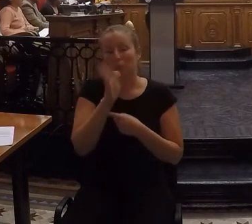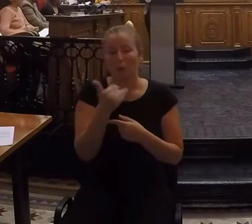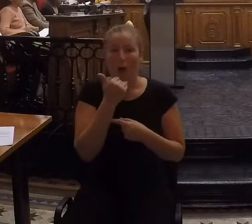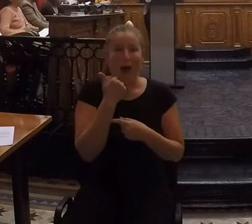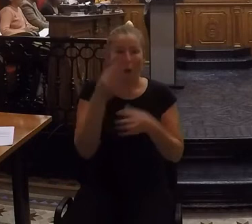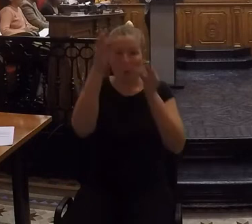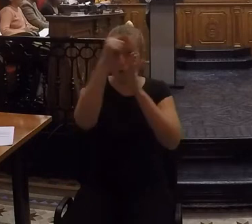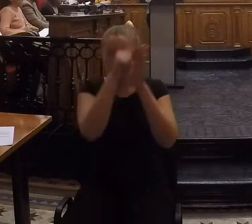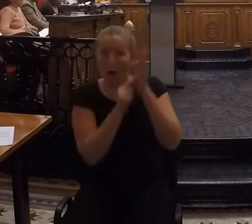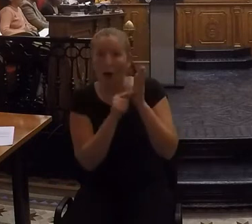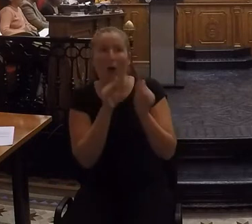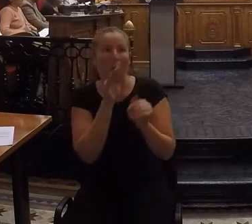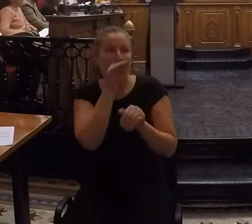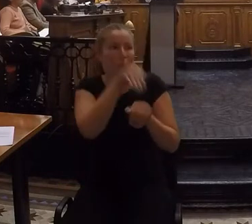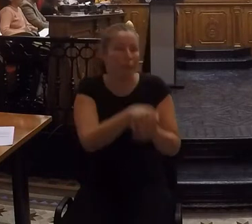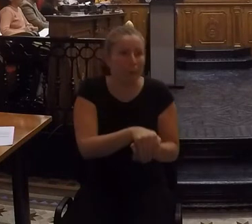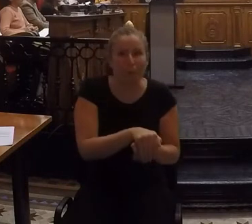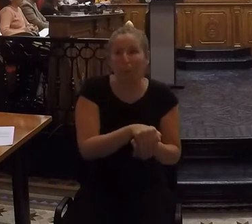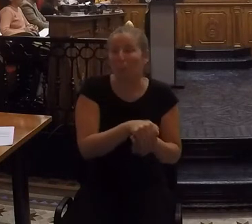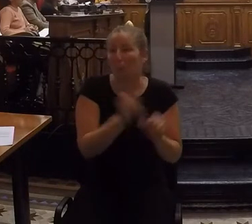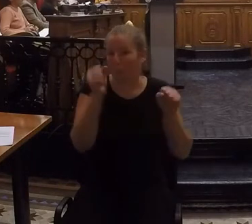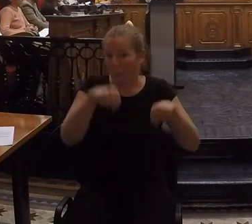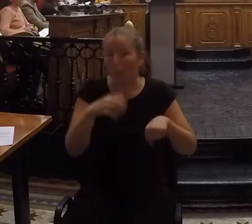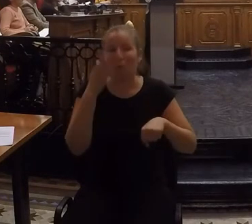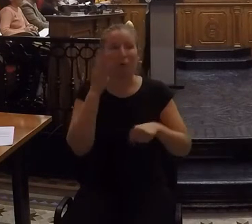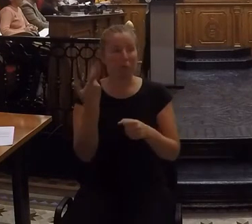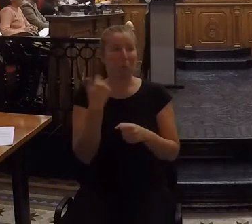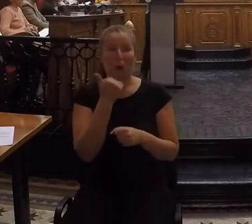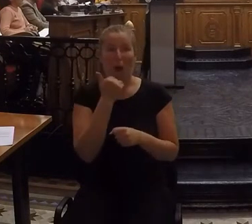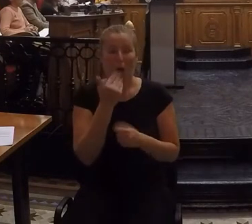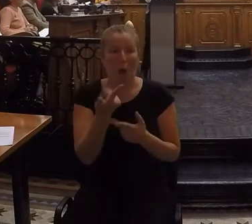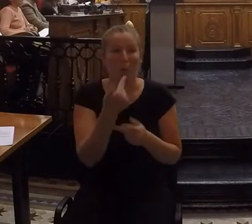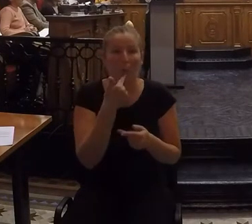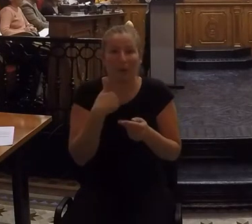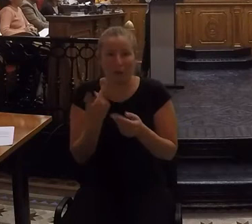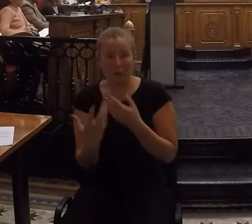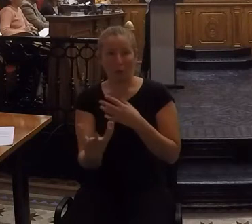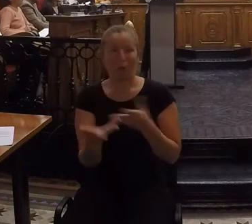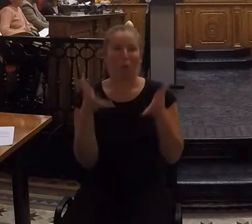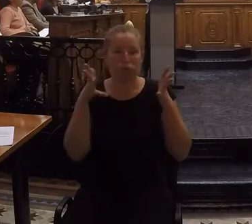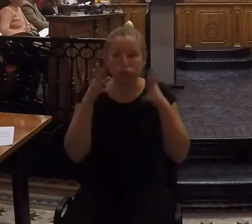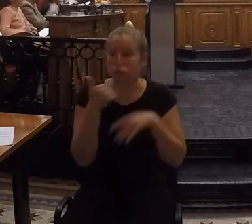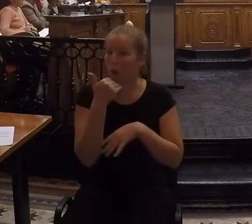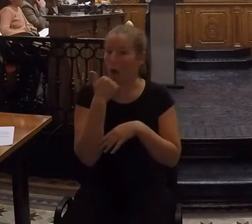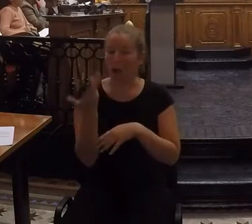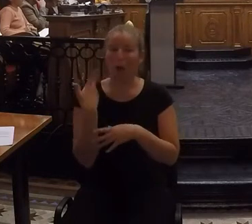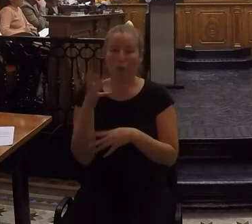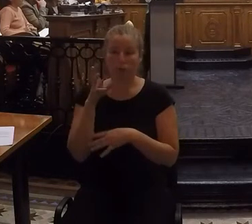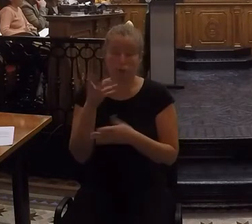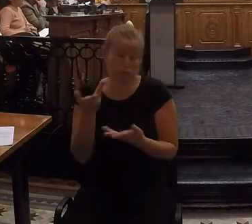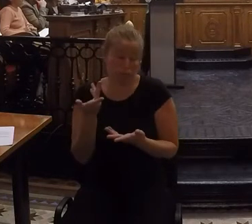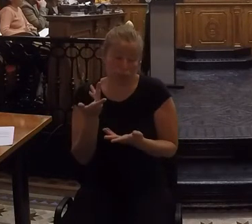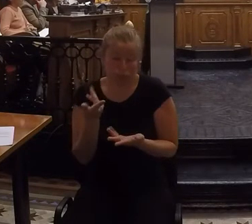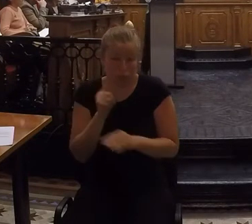quiere decir que las cuestiones que plantean no merezcan una oportuna respuesta. Porque, en definitiva, este equipo de